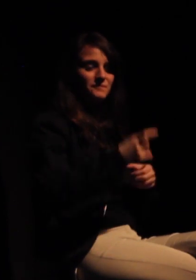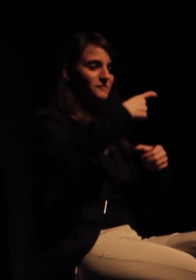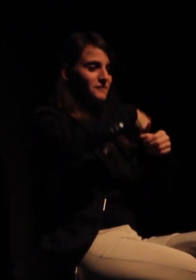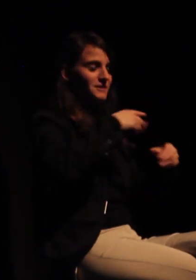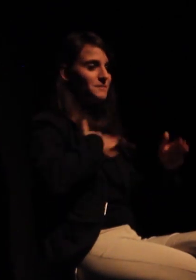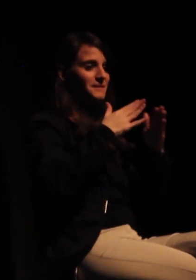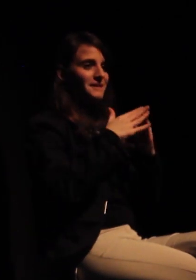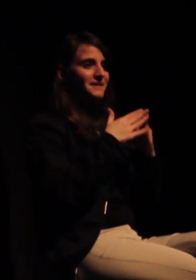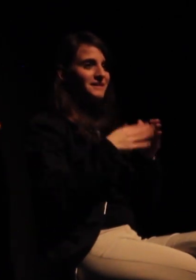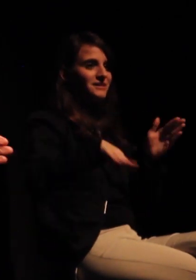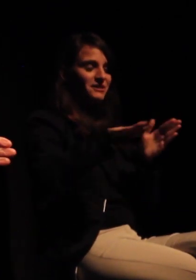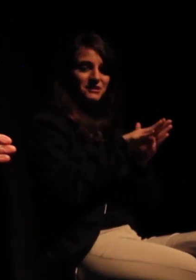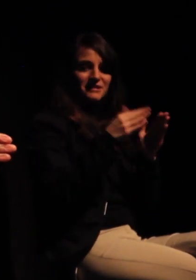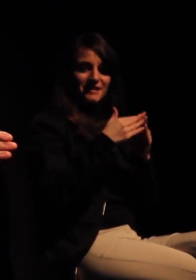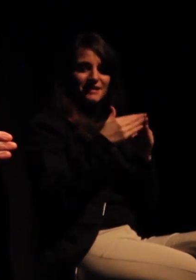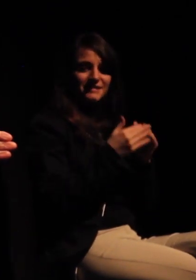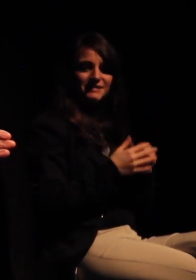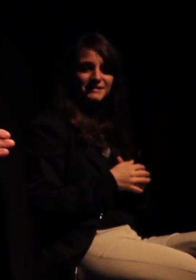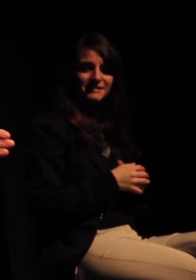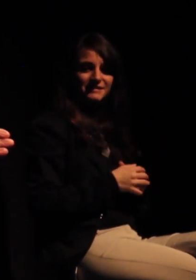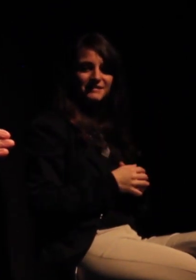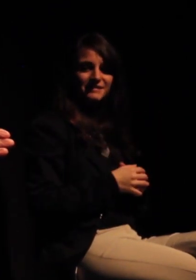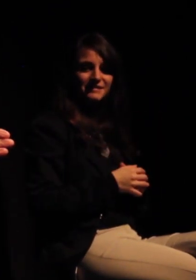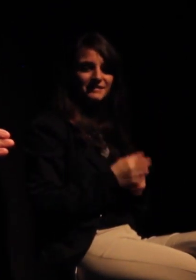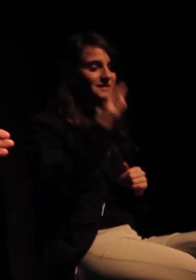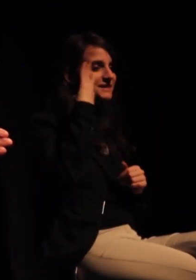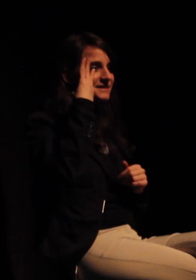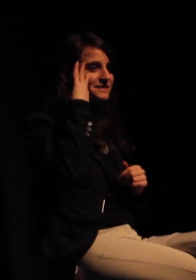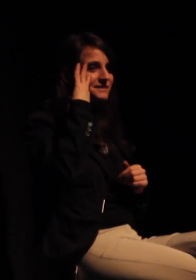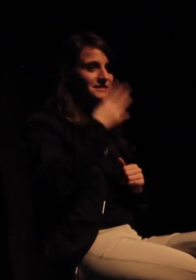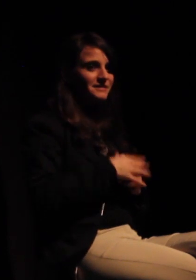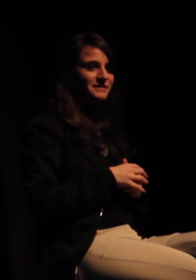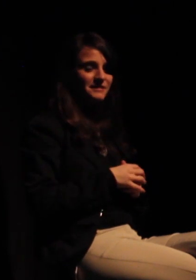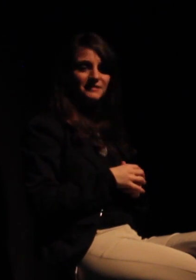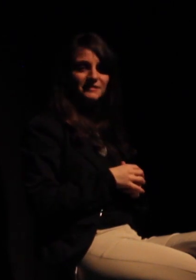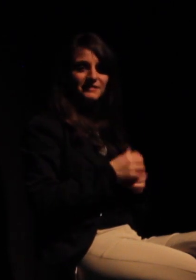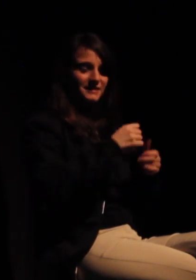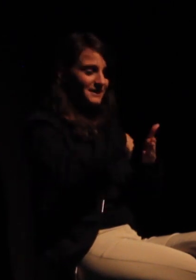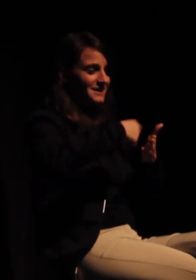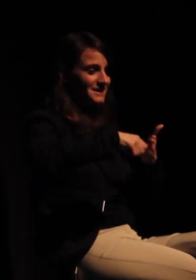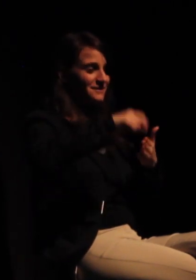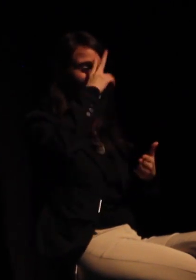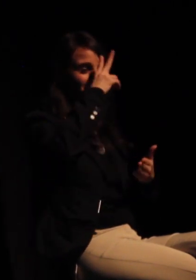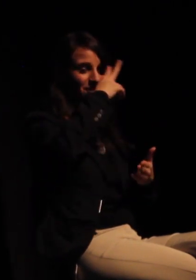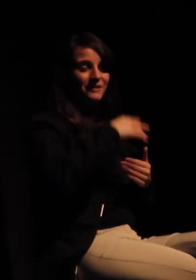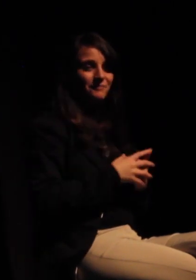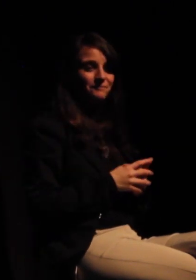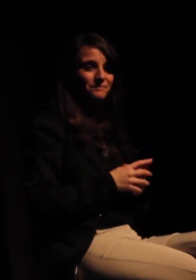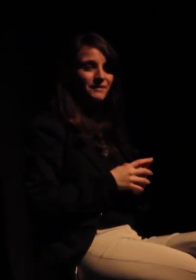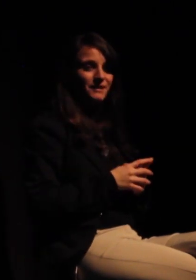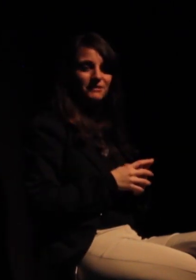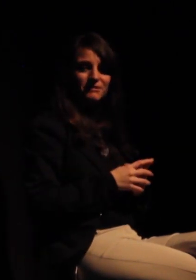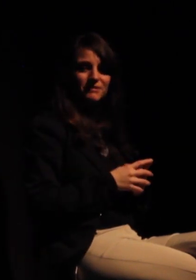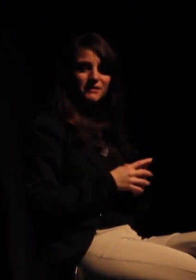casa. Cheguei em casa, era terça-feira, fiz a crônica e saiu. E a Gol me